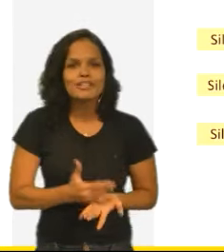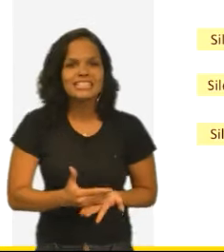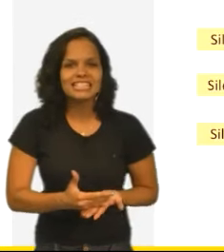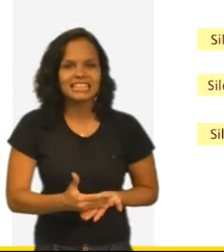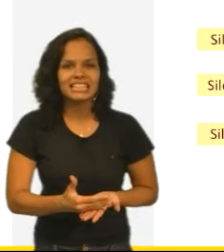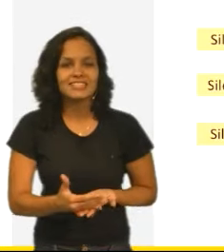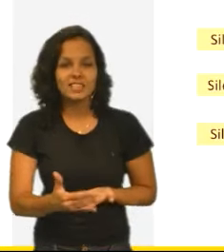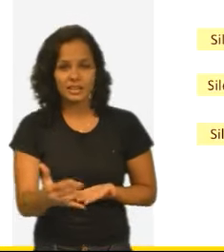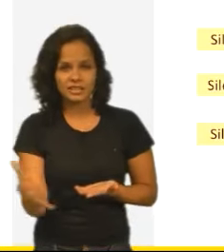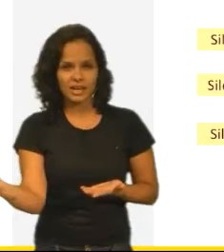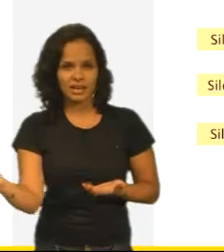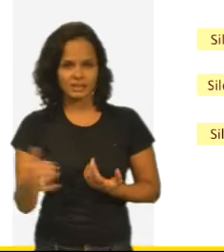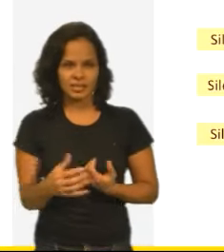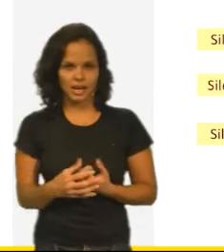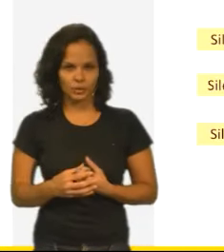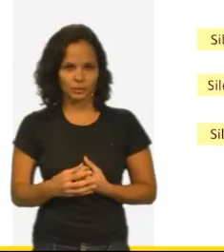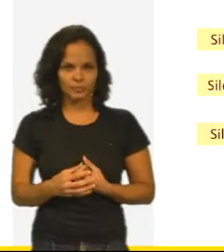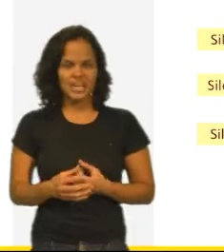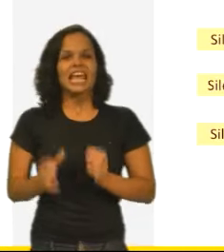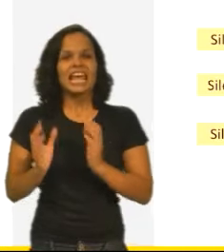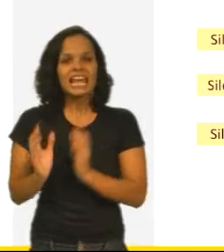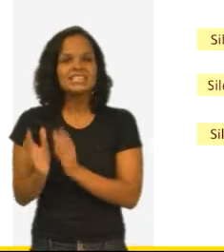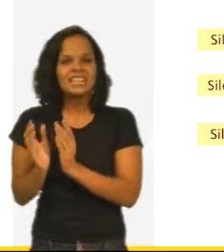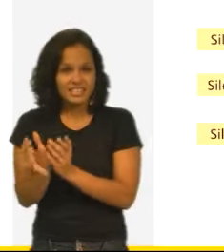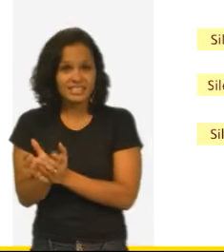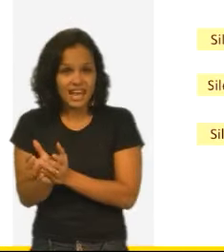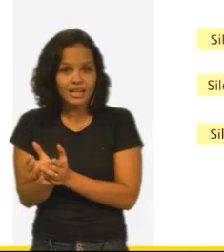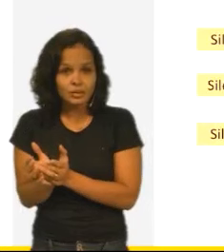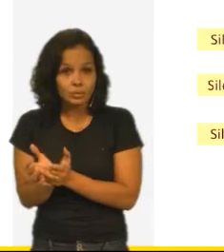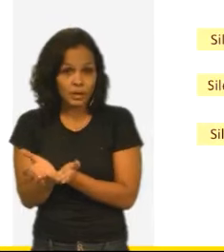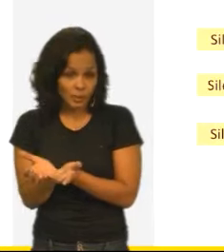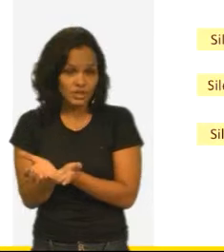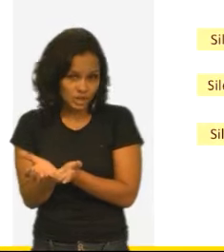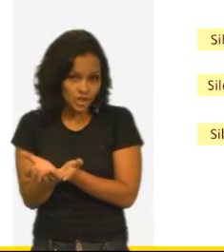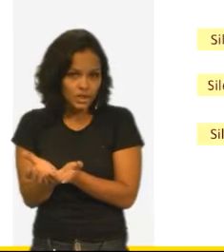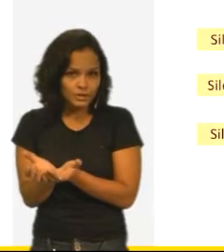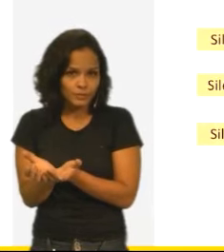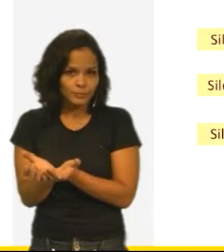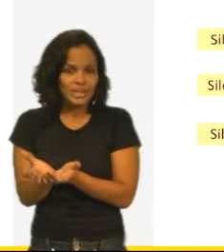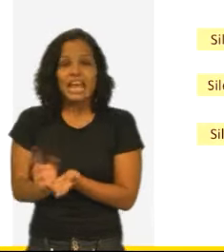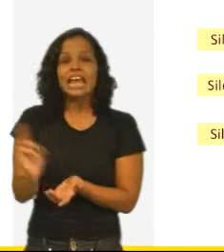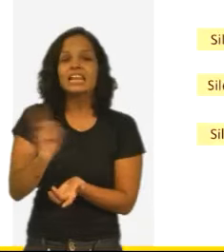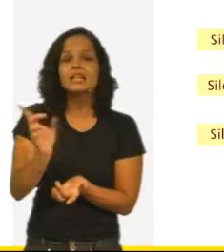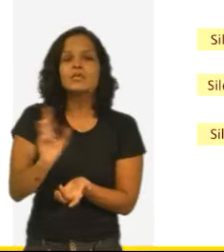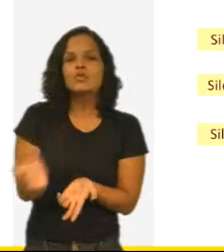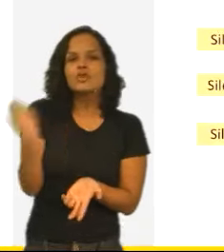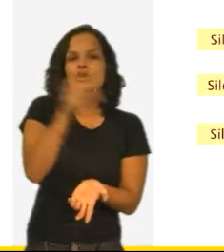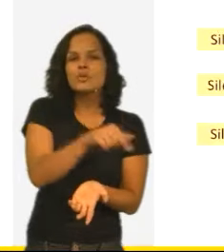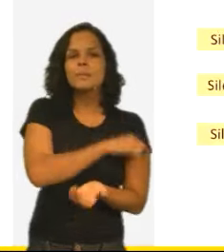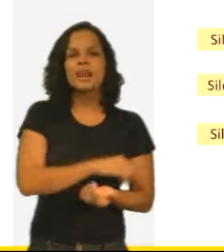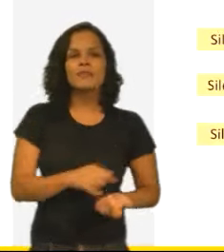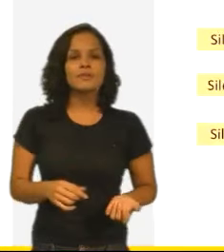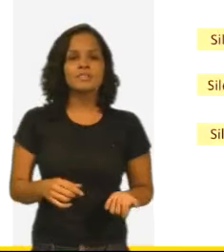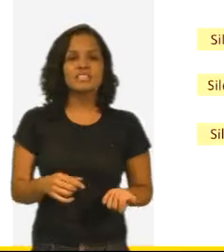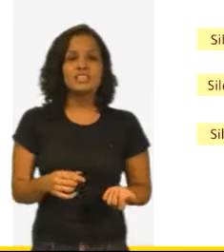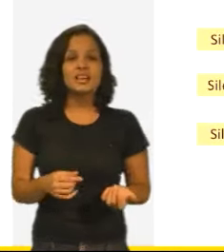Vossa Excelência está cansado. Esse cansado é um adjetivo. Ele não concordou com a palavra Vossa